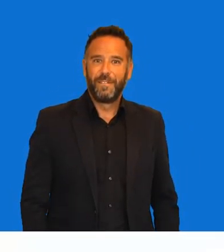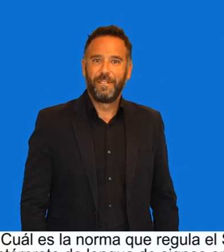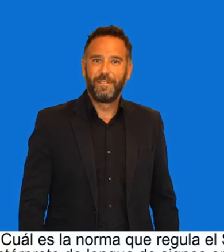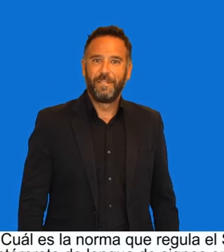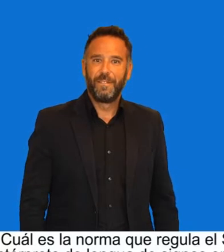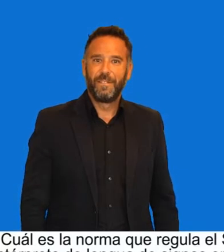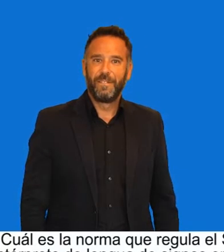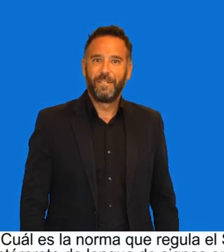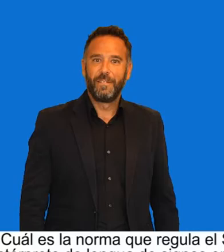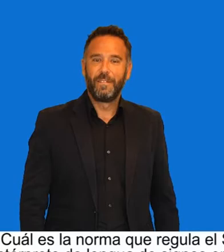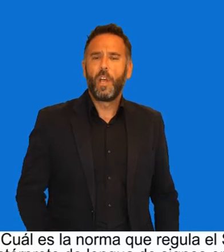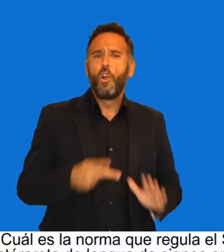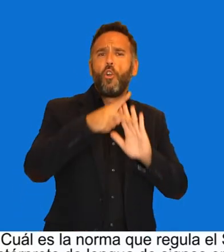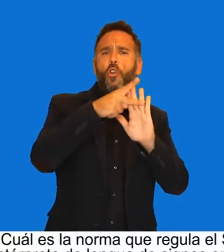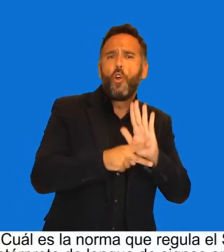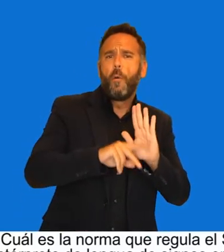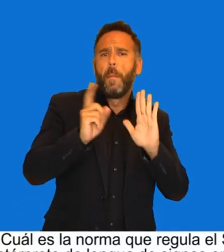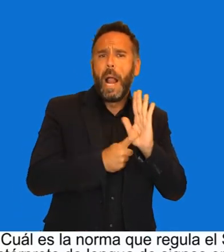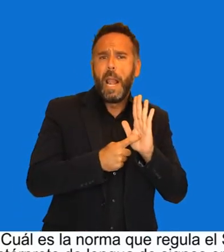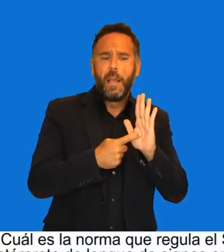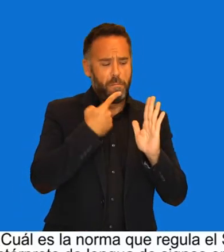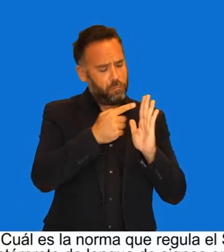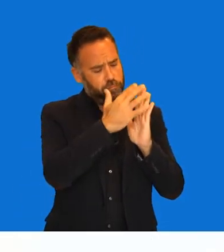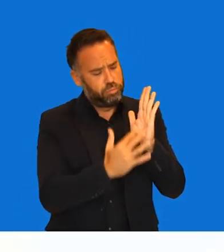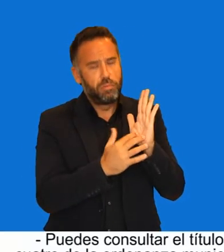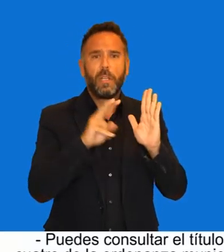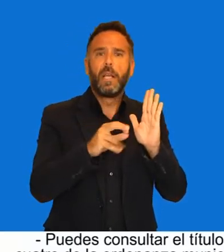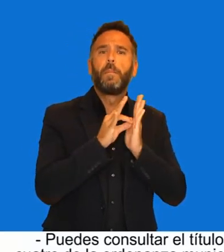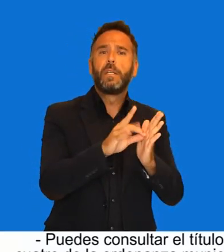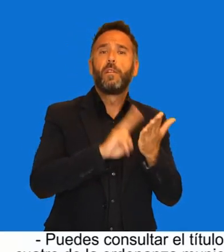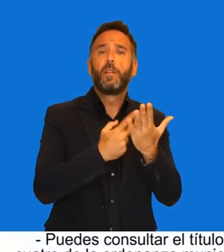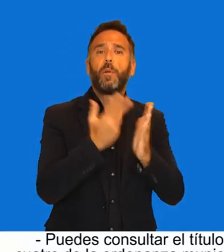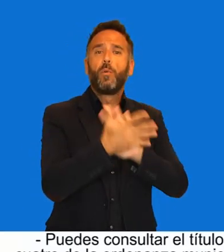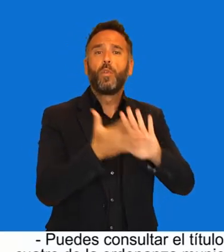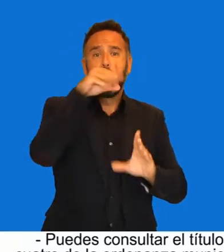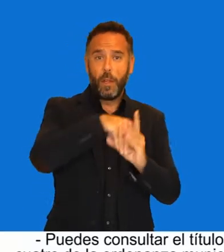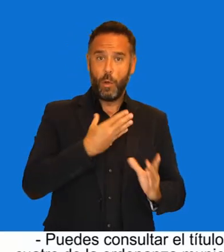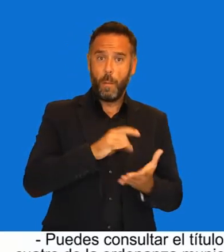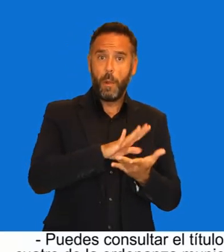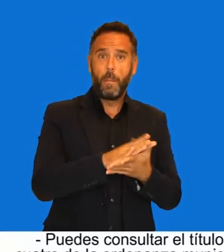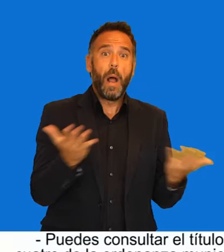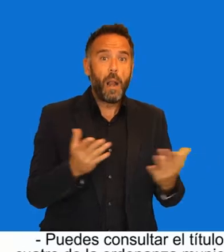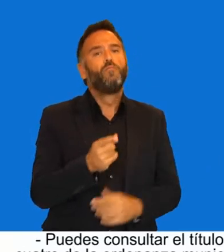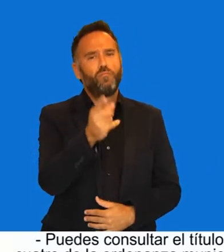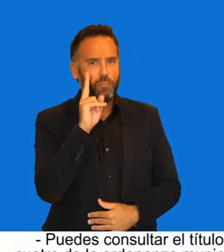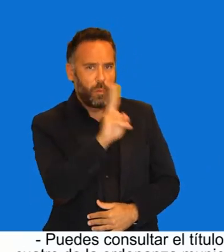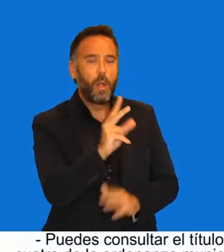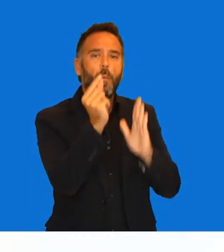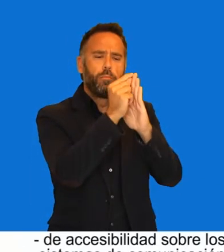¿Cuál es la norma que regula... ...el Servicio de Intérpretes de Lengua de Signos en Málaga? Puedes consultar el título 4... ...de la Ordenanza Municipal de